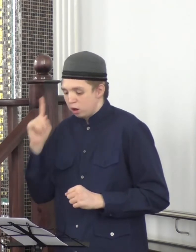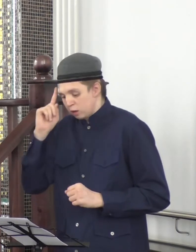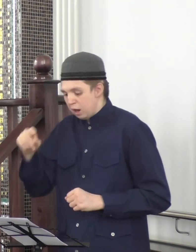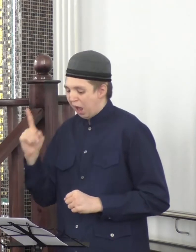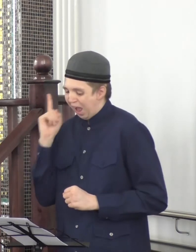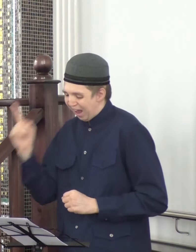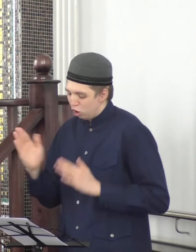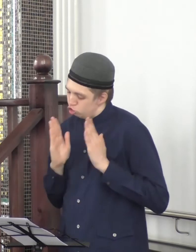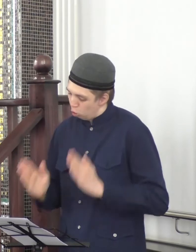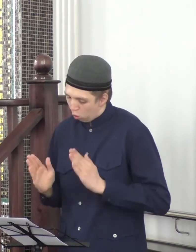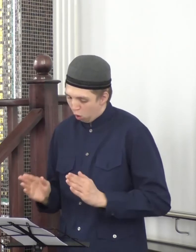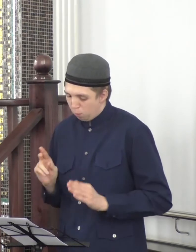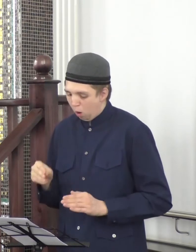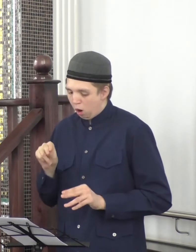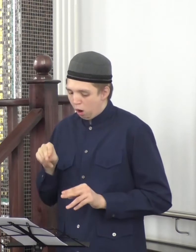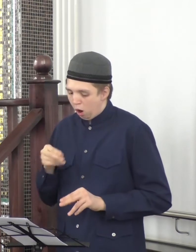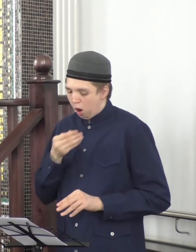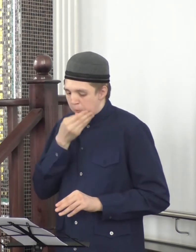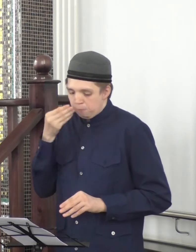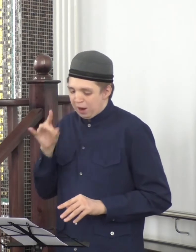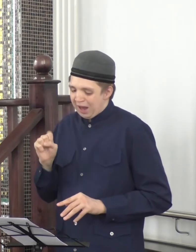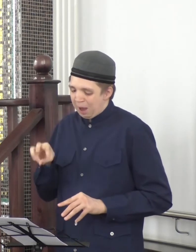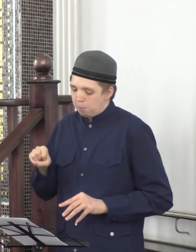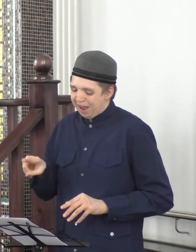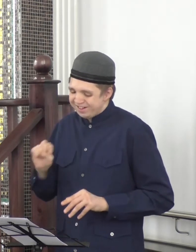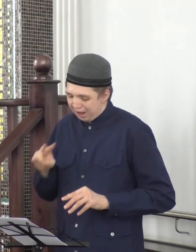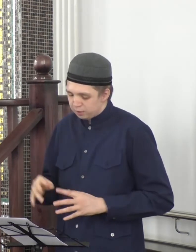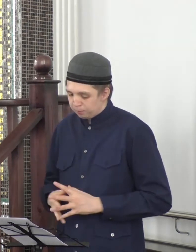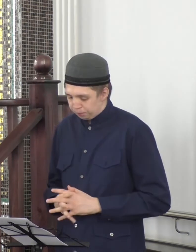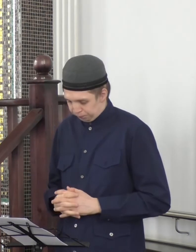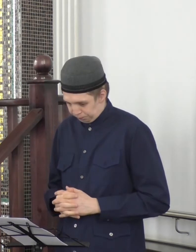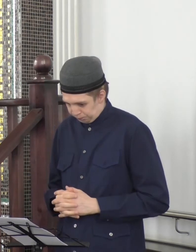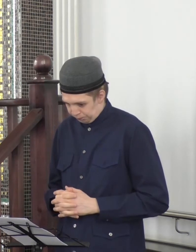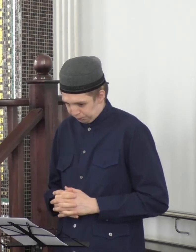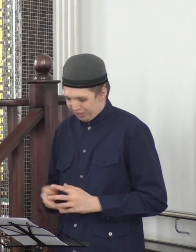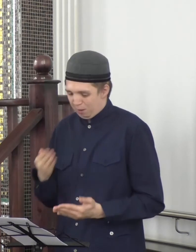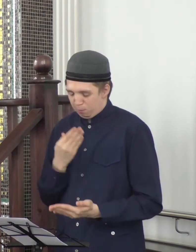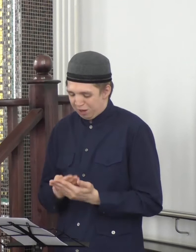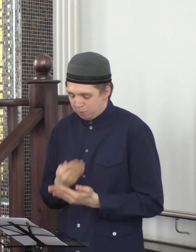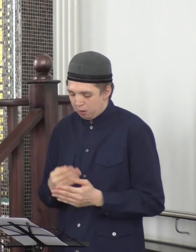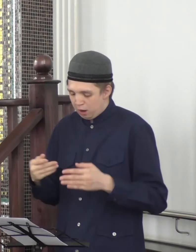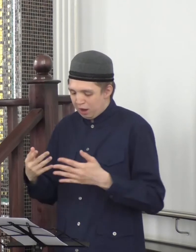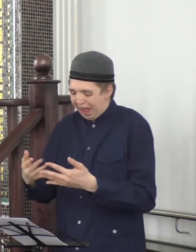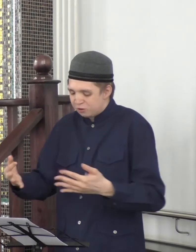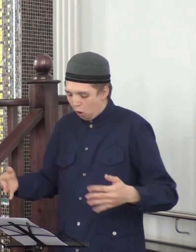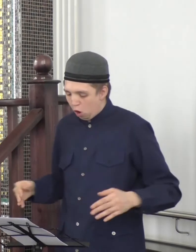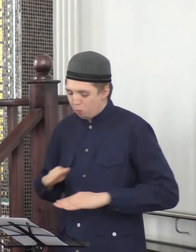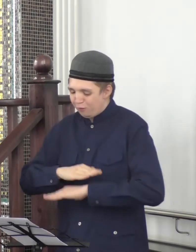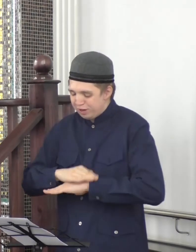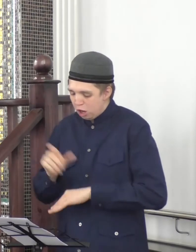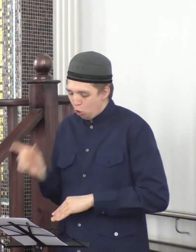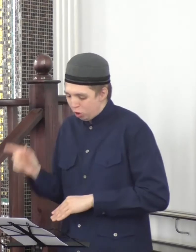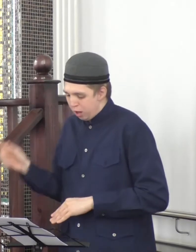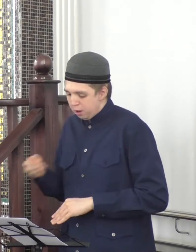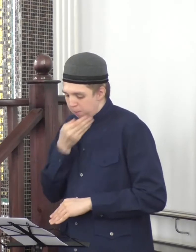башка айларга да җитә. Һәм инде без шул мусульманнардан булып, иншааллах, не бу Рамазан мәктәбендә